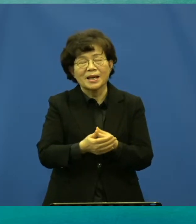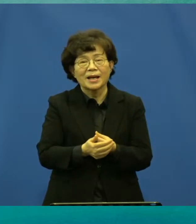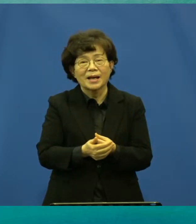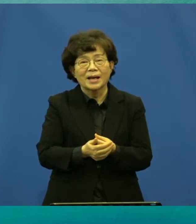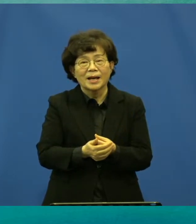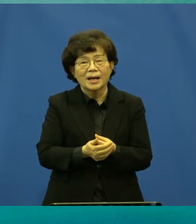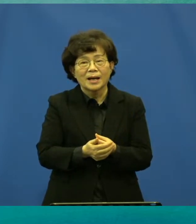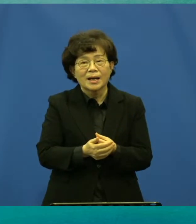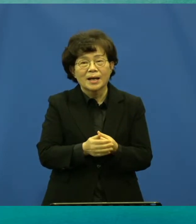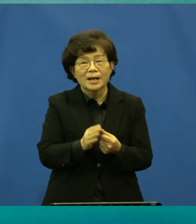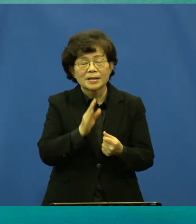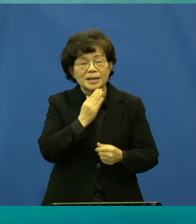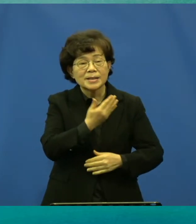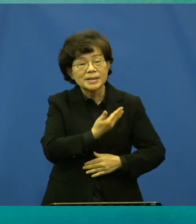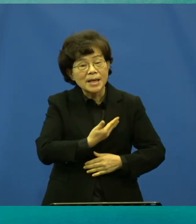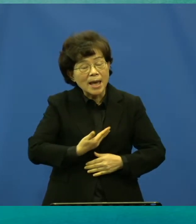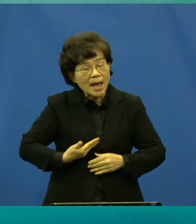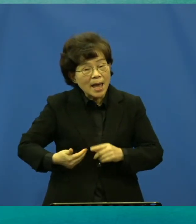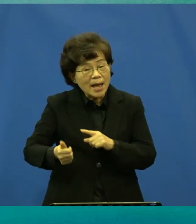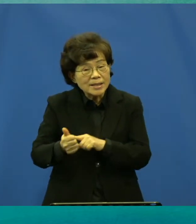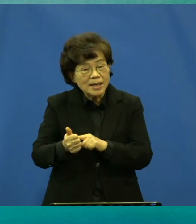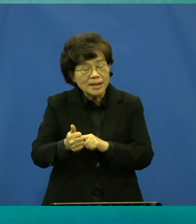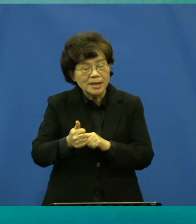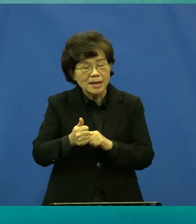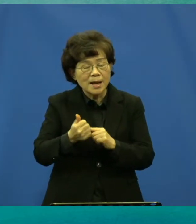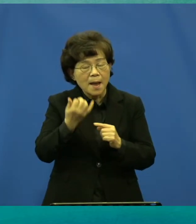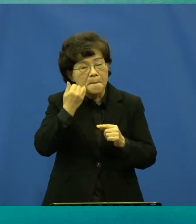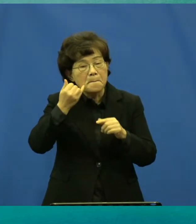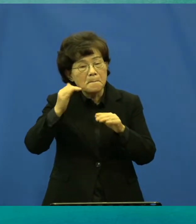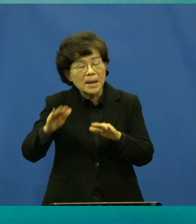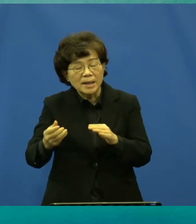마치 제자들이 디베랴 바닷가로 떠난 것과 흡사합니다.